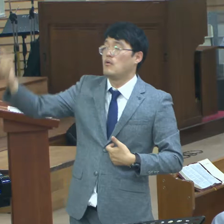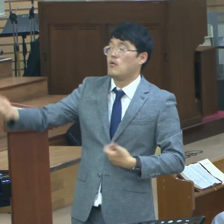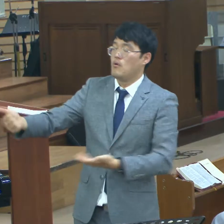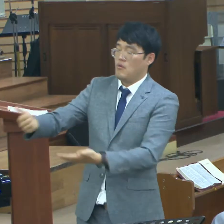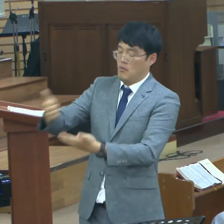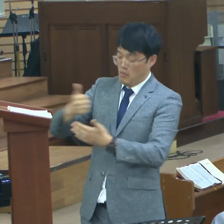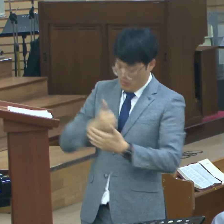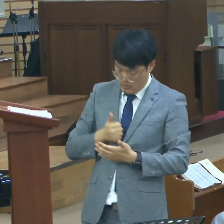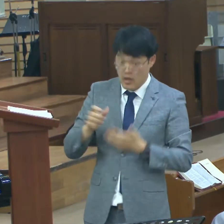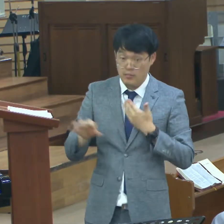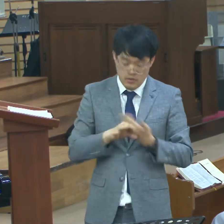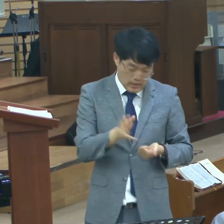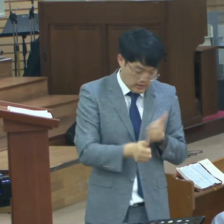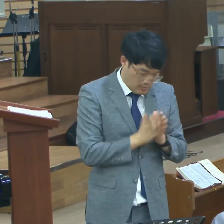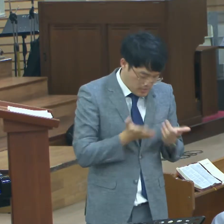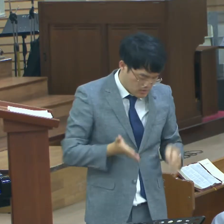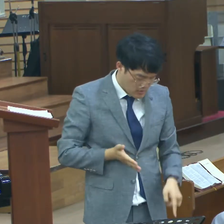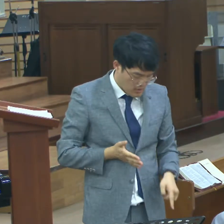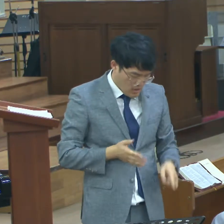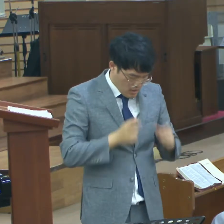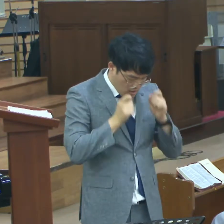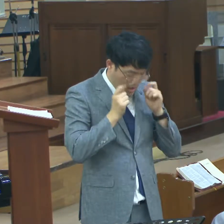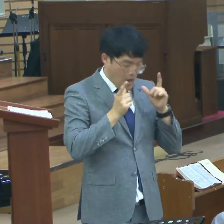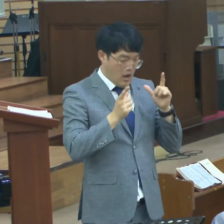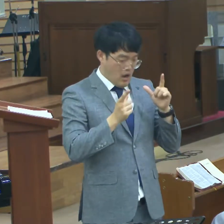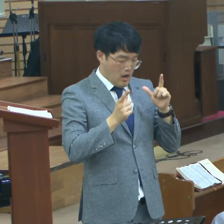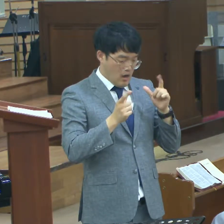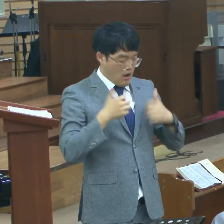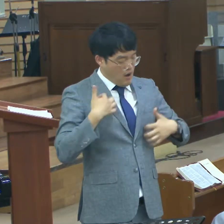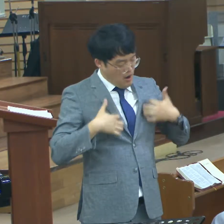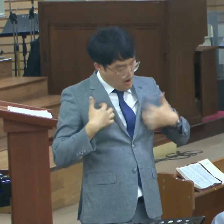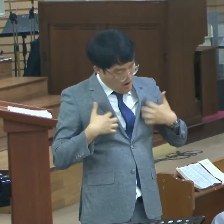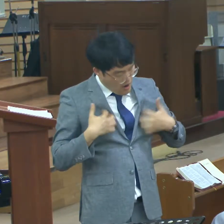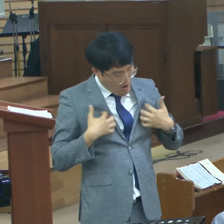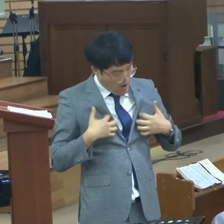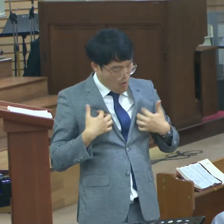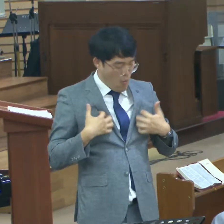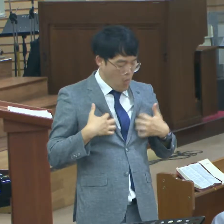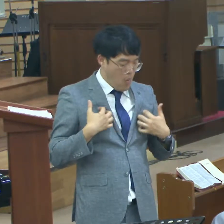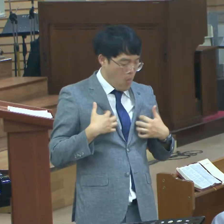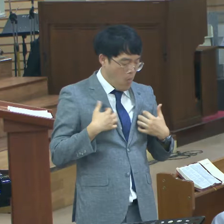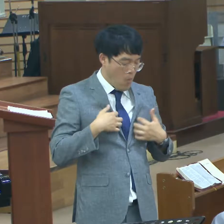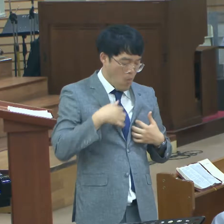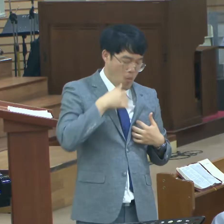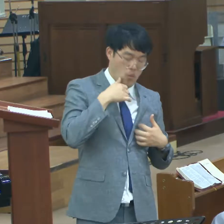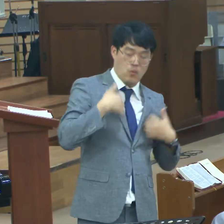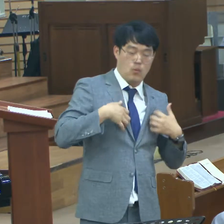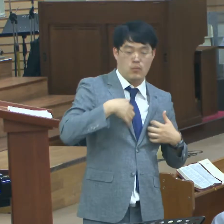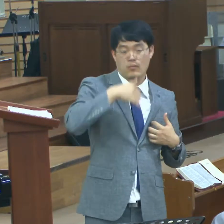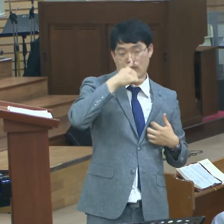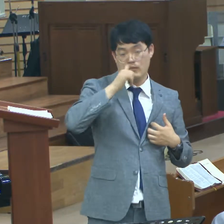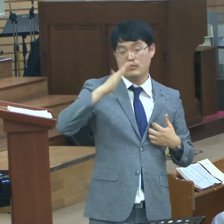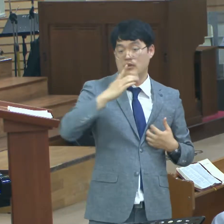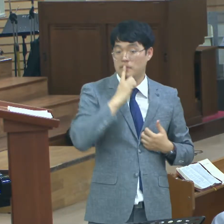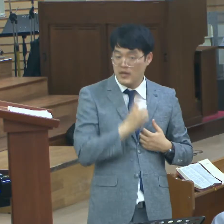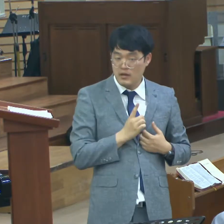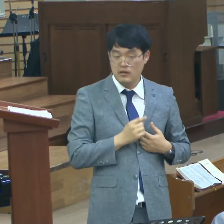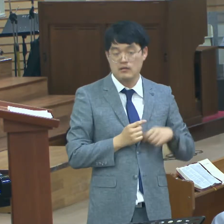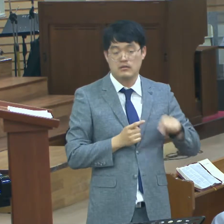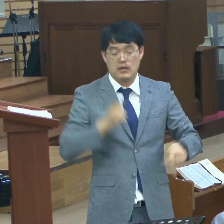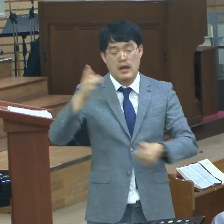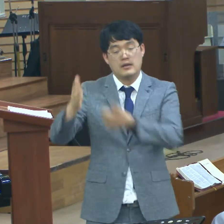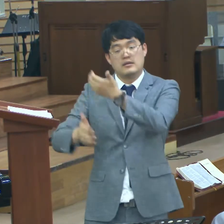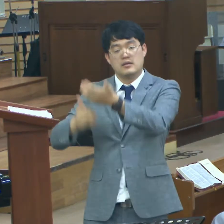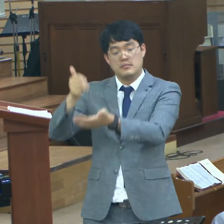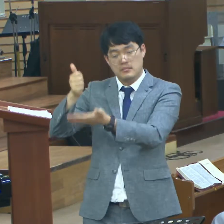느껴지기 시작하면서 깨닫게 되는 거예요. 이것이 하나님이 약속하신 미래에 있을, 그날에 있을